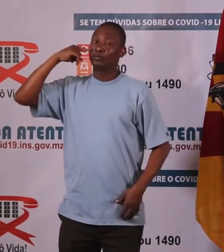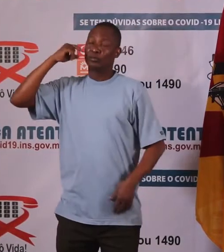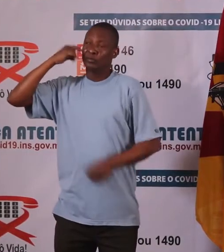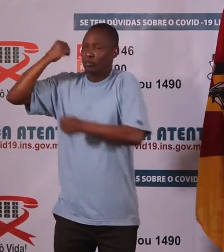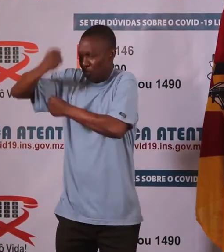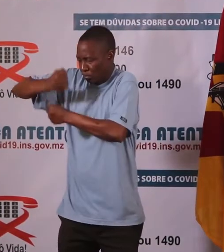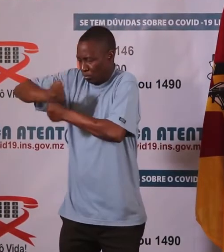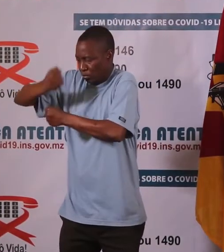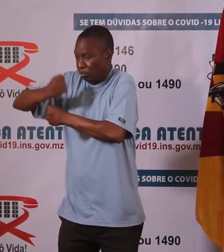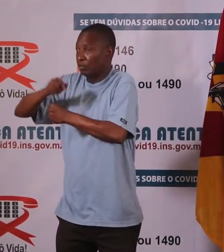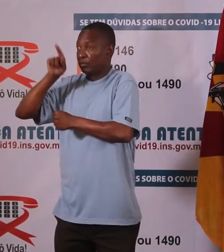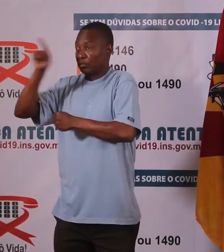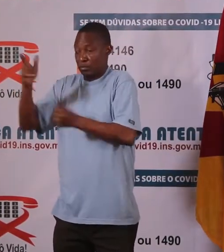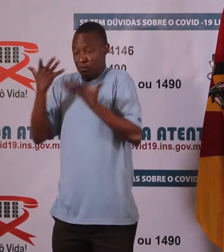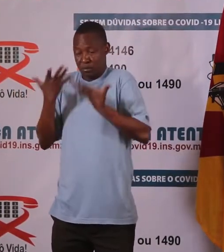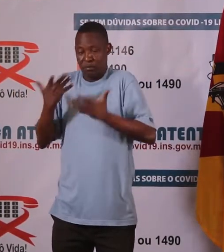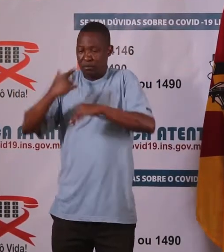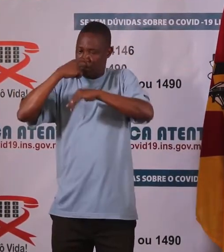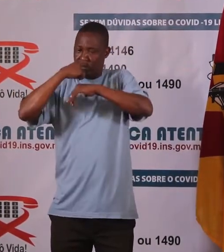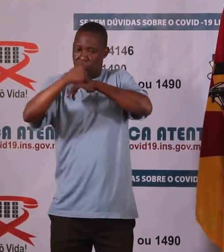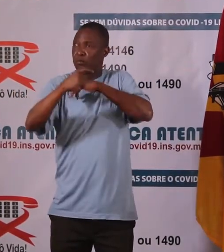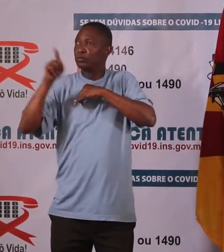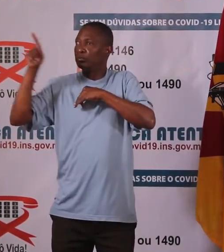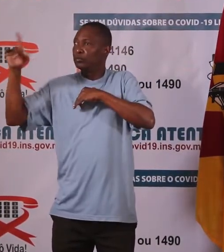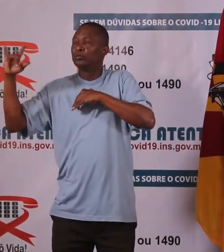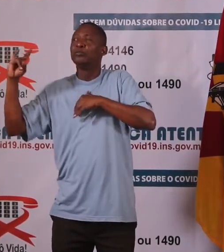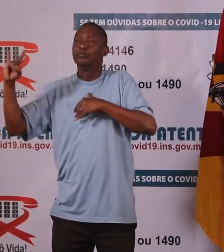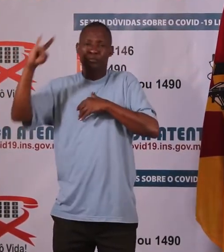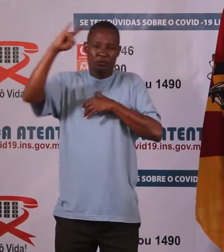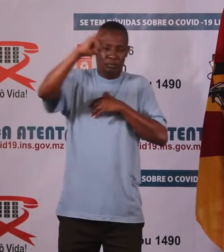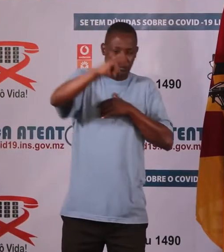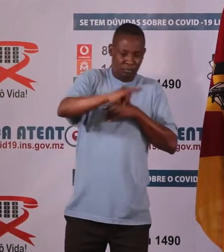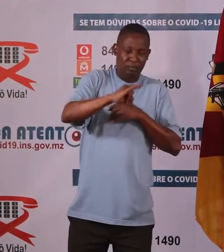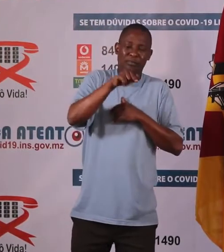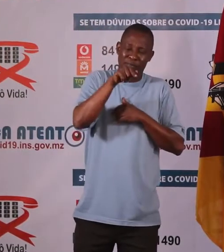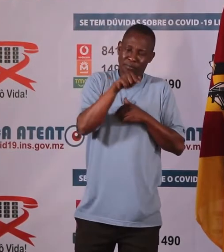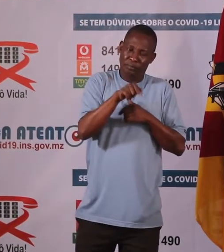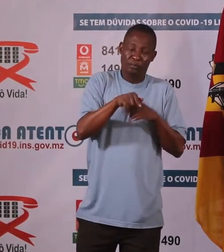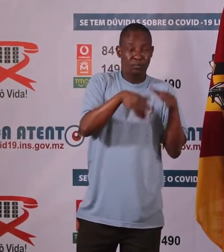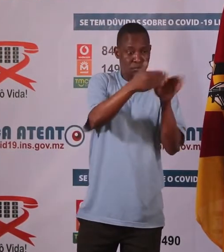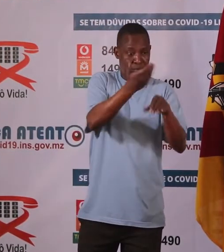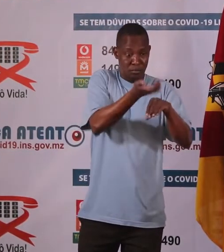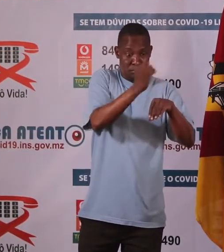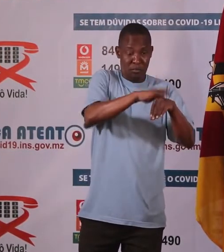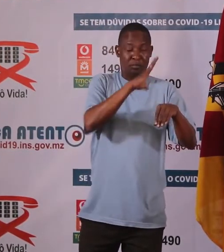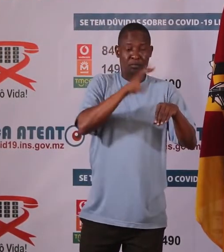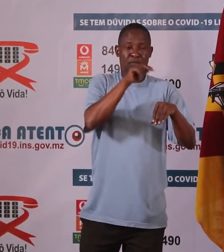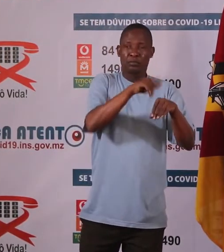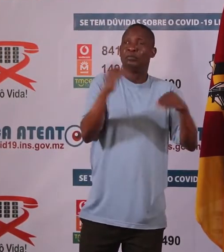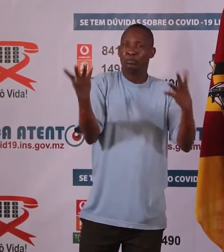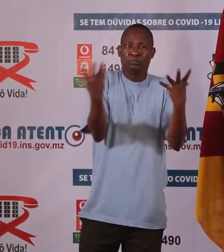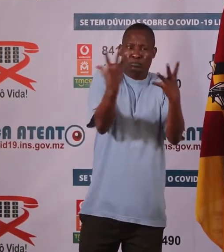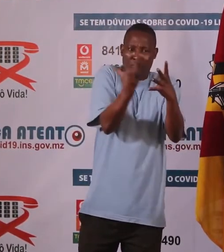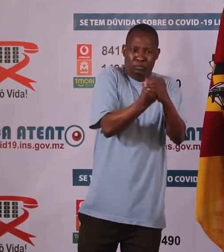semana para Nampula para reforçar os colegas que já estão lá no apoio